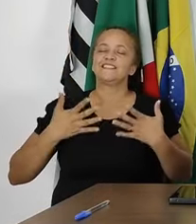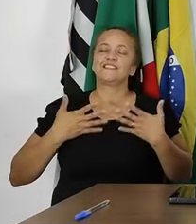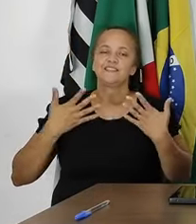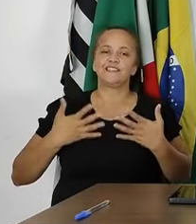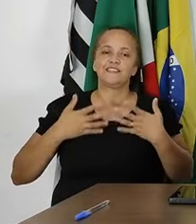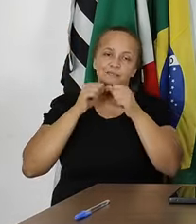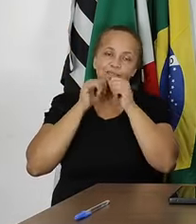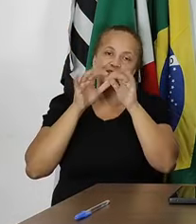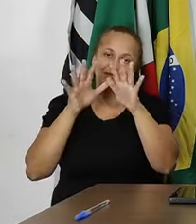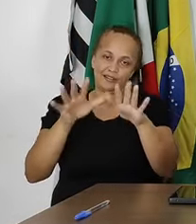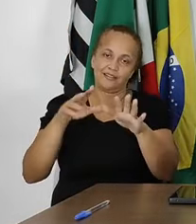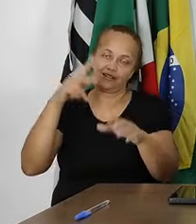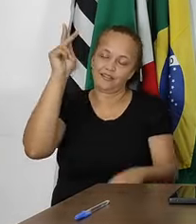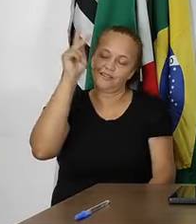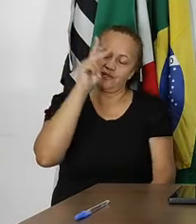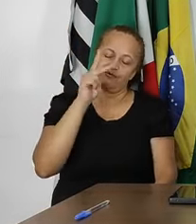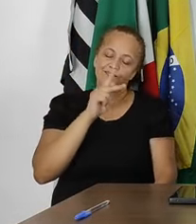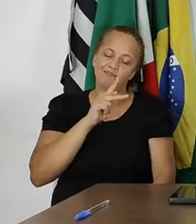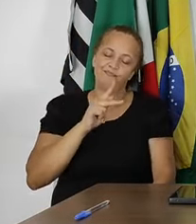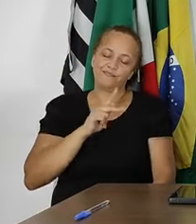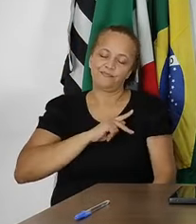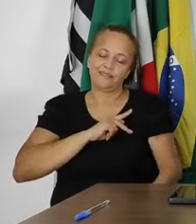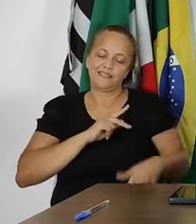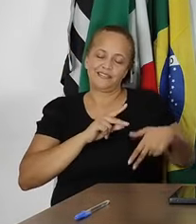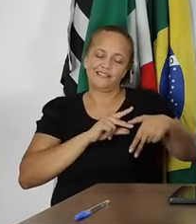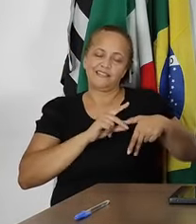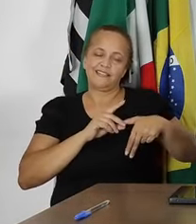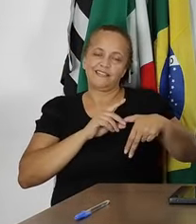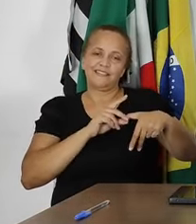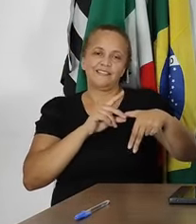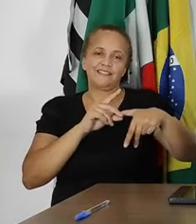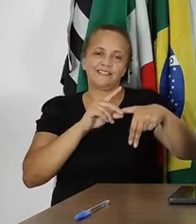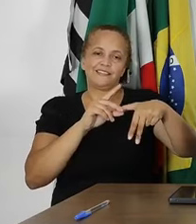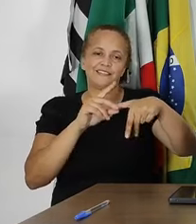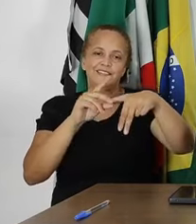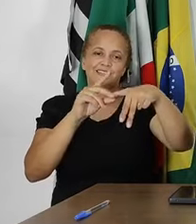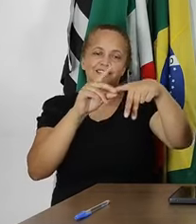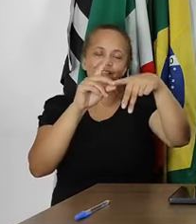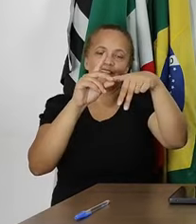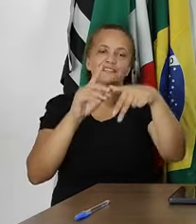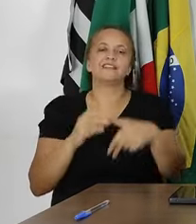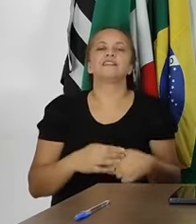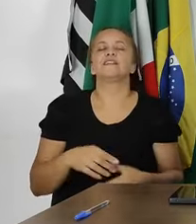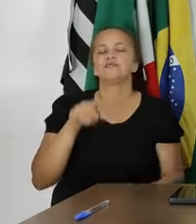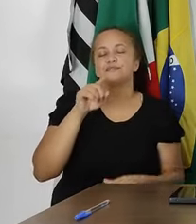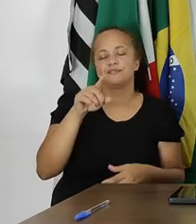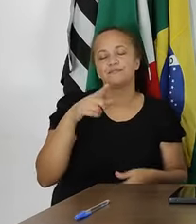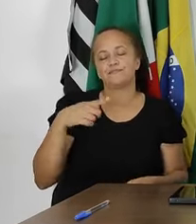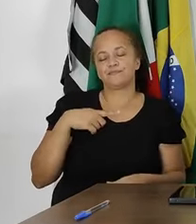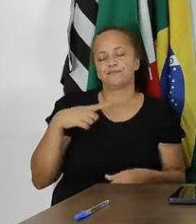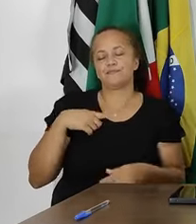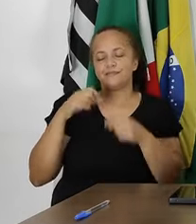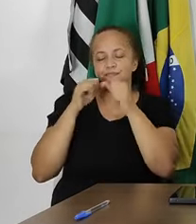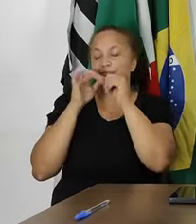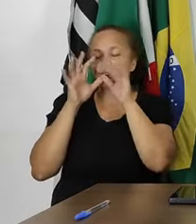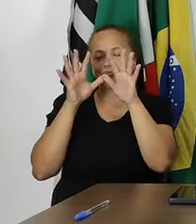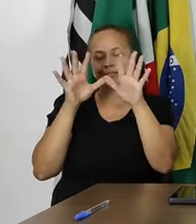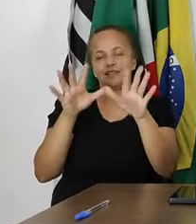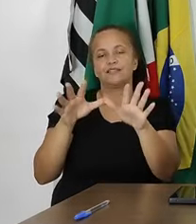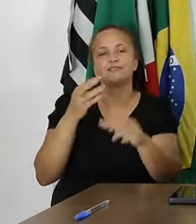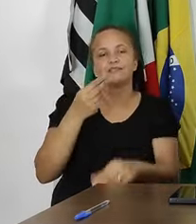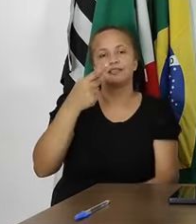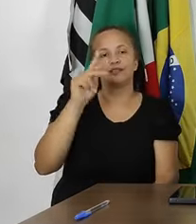guiados. Os montes e os outeiros romperão em cânticos diante de vós, e todas